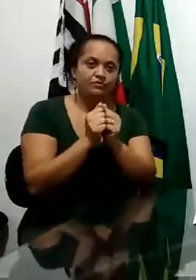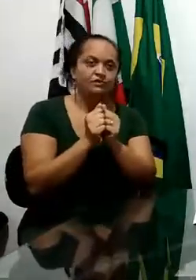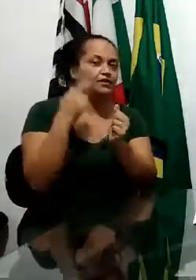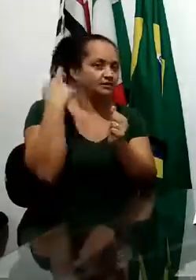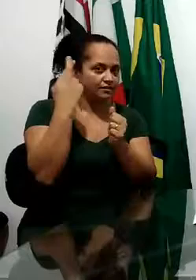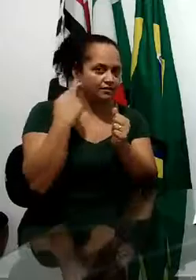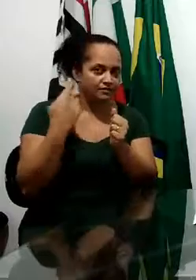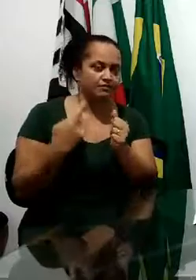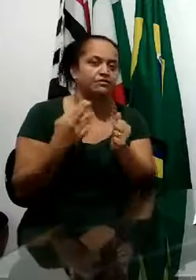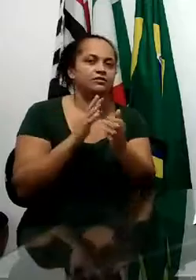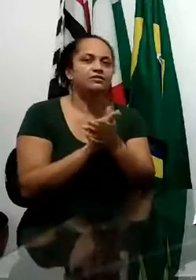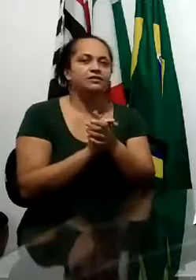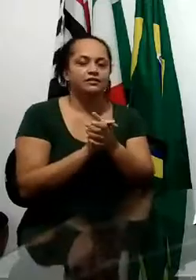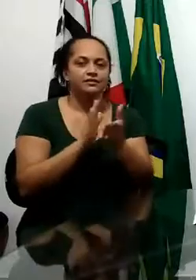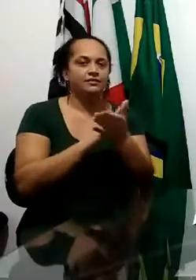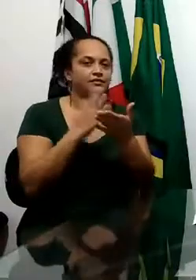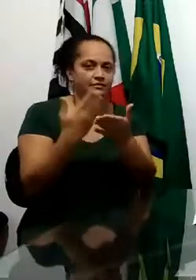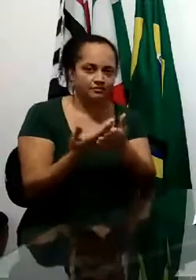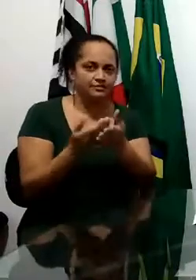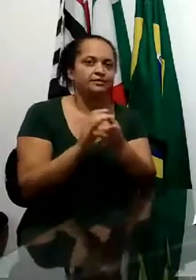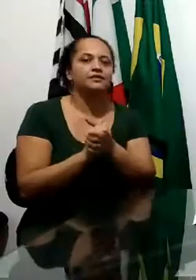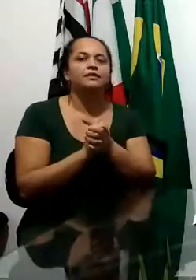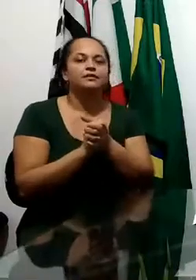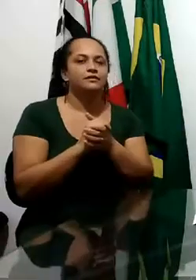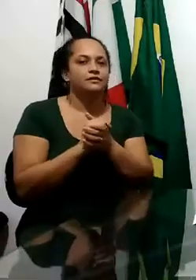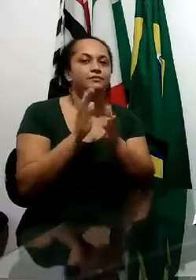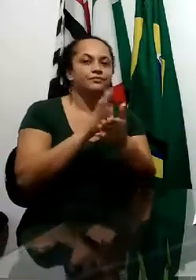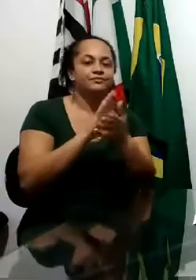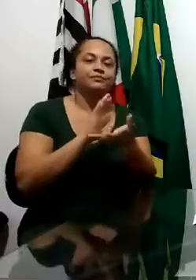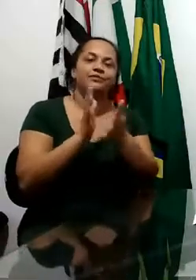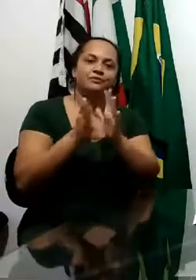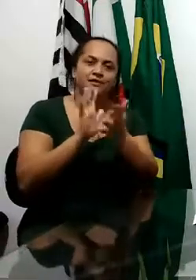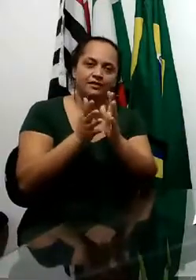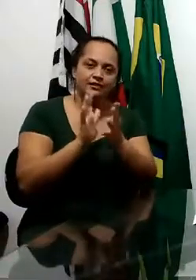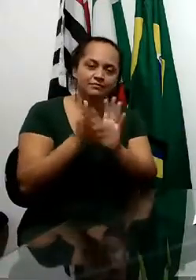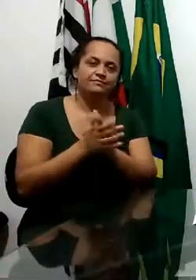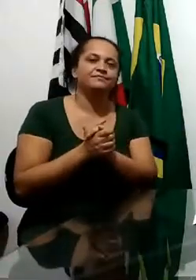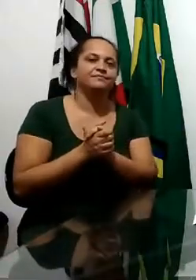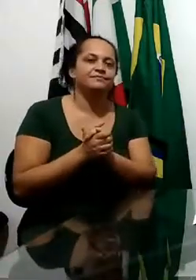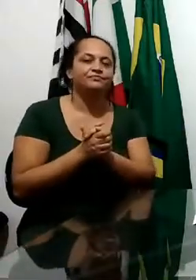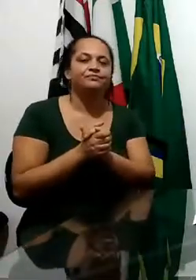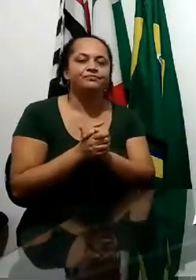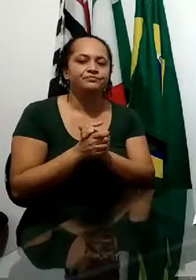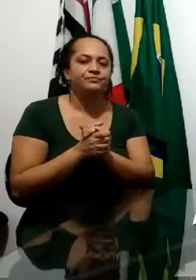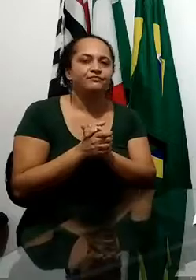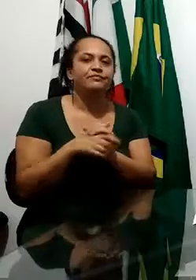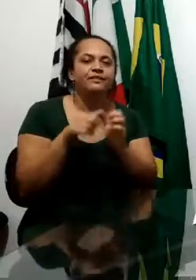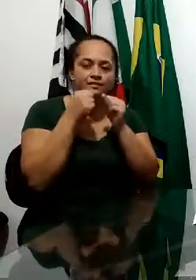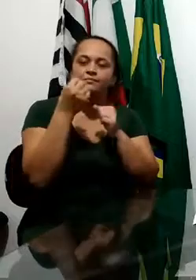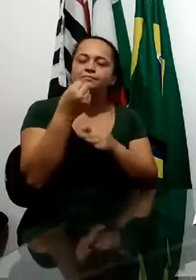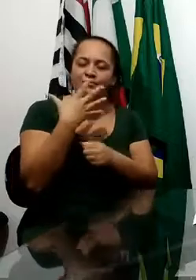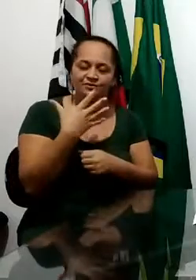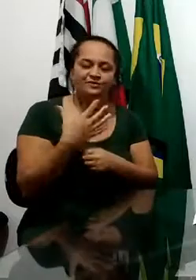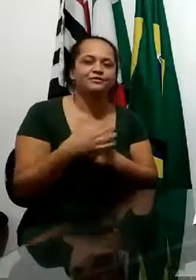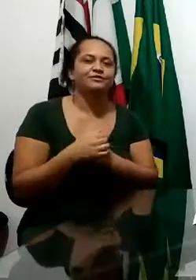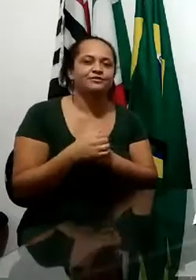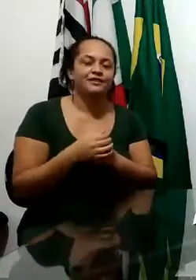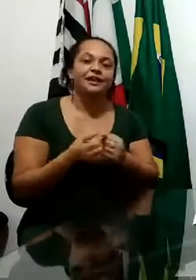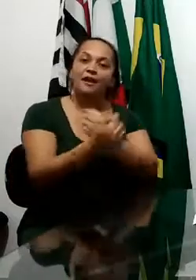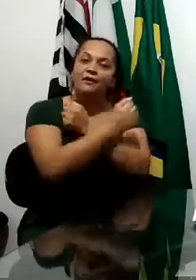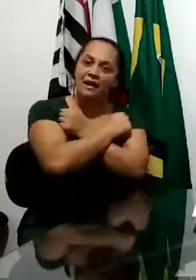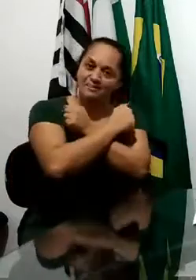irmã Regiane tem vindo aí todas as lives fazer a tradução com as libras, né? E é bênção. Um